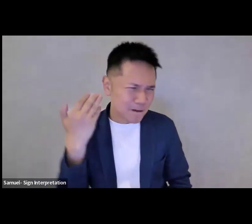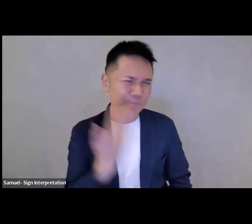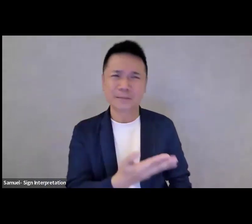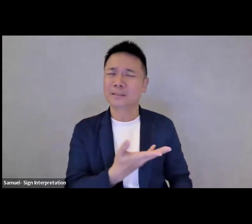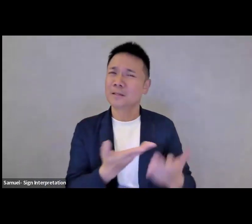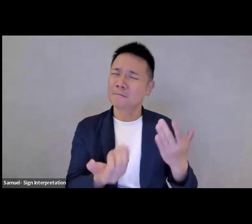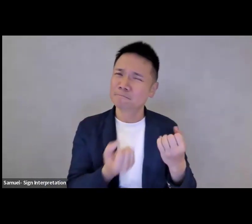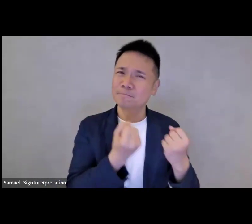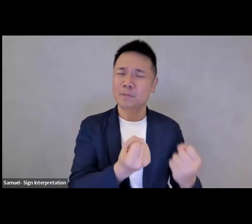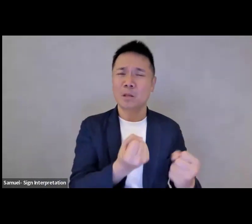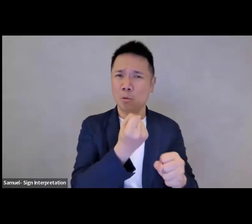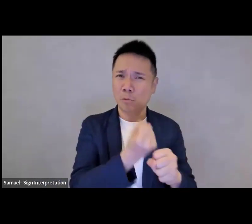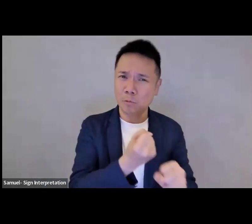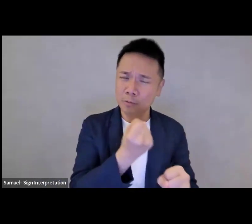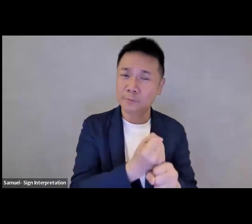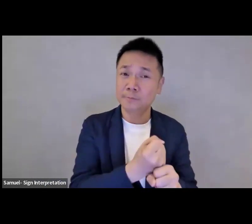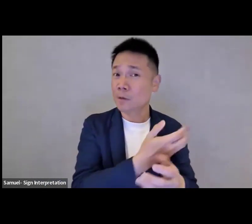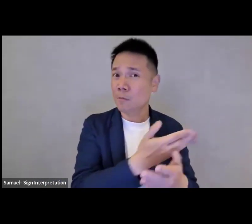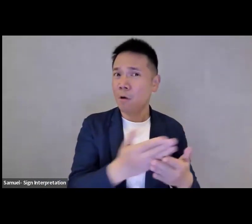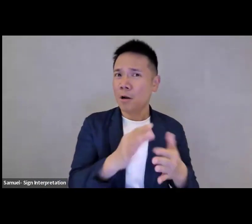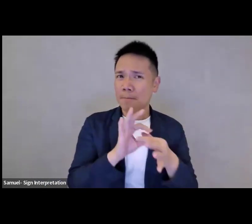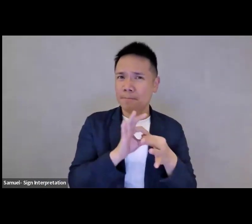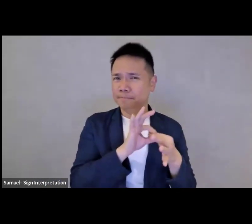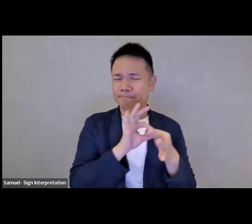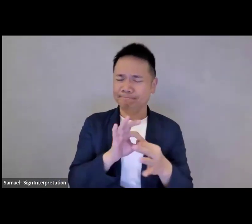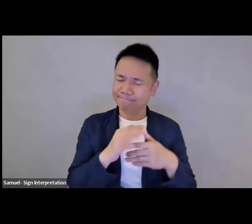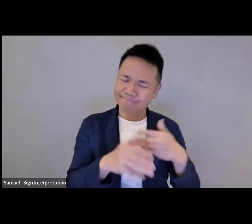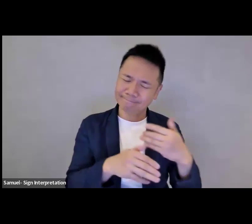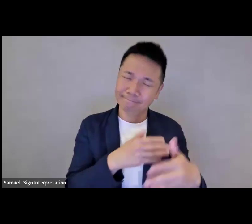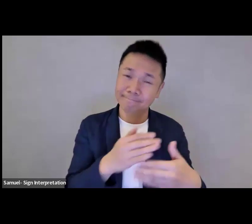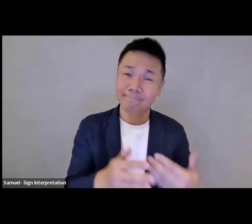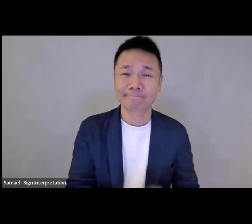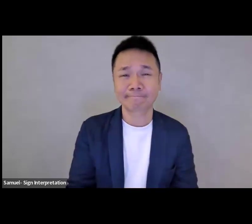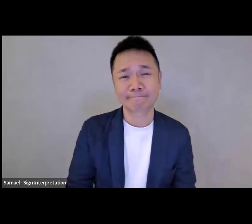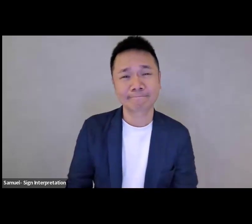我谢谢你的朋友，谢谢你的热情，